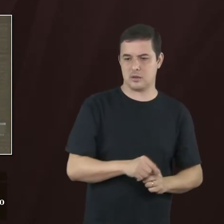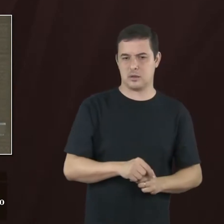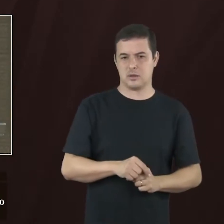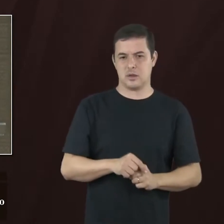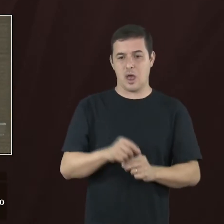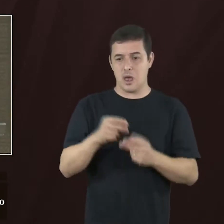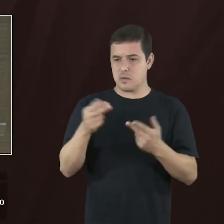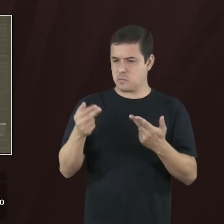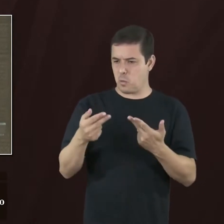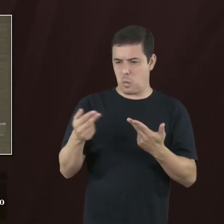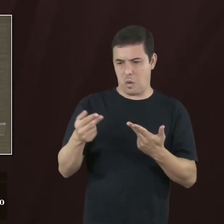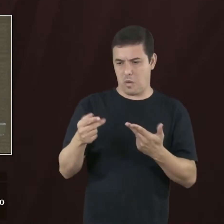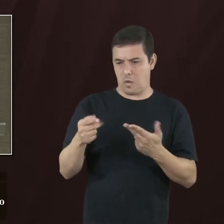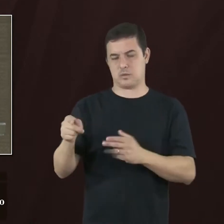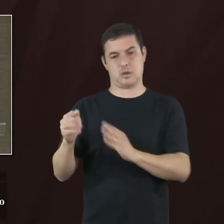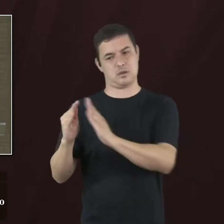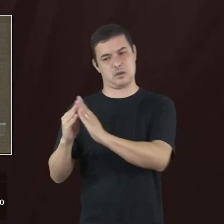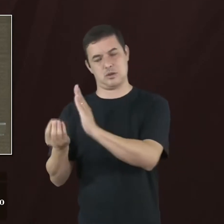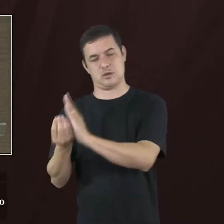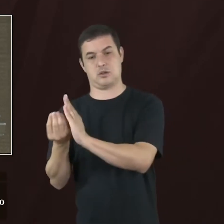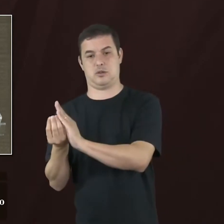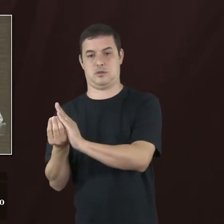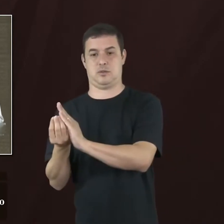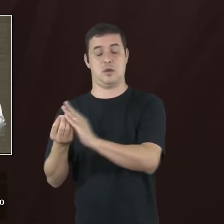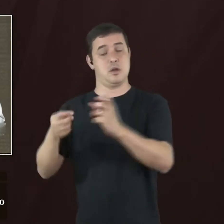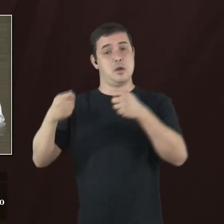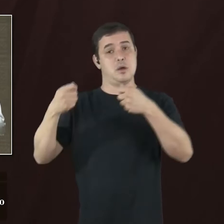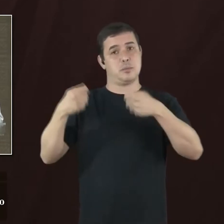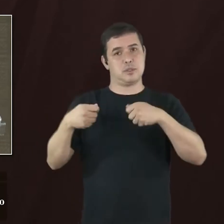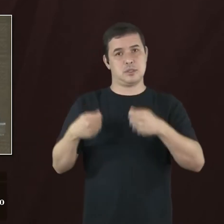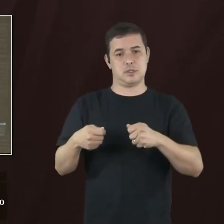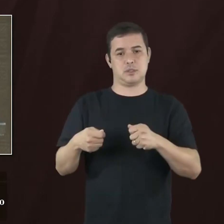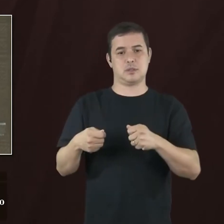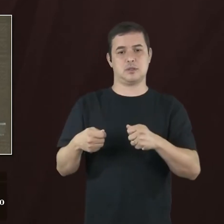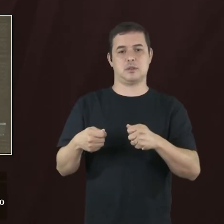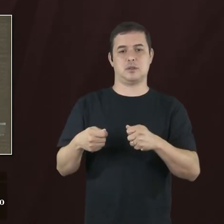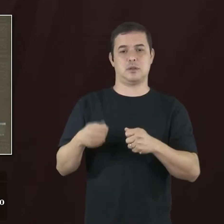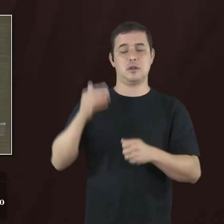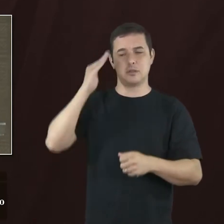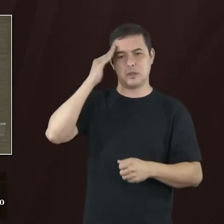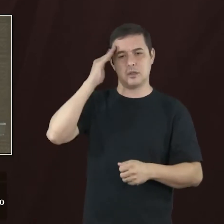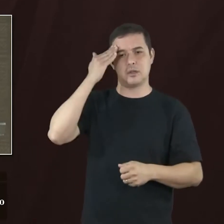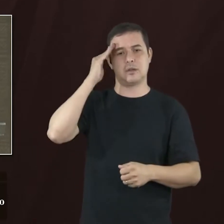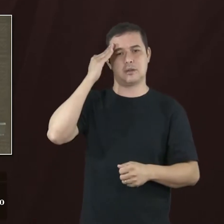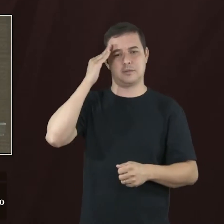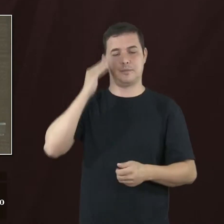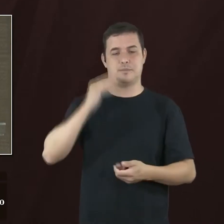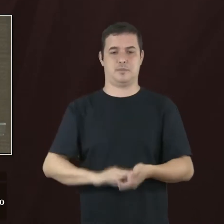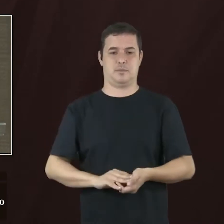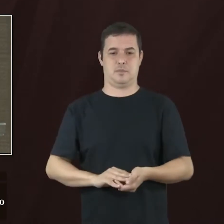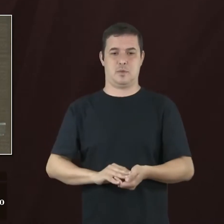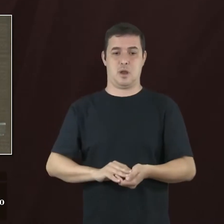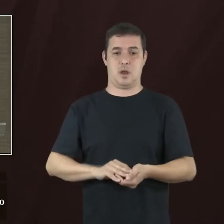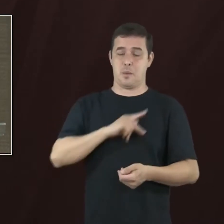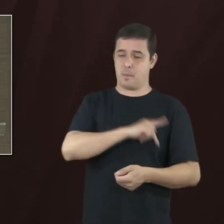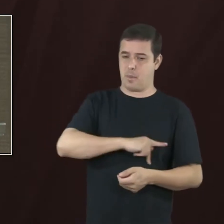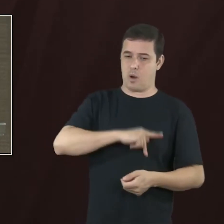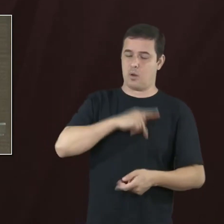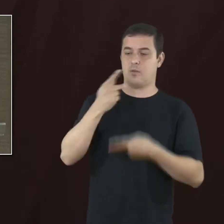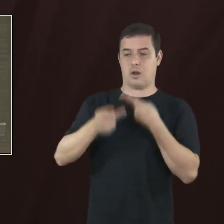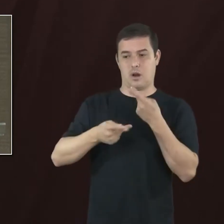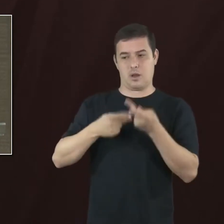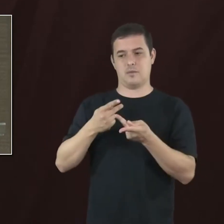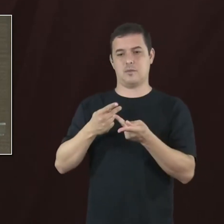de não vos ter sido pesado. Perdoai-me esta injustiça. 1 Tessalonicenses